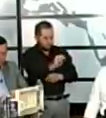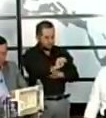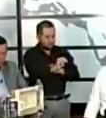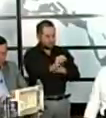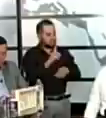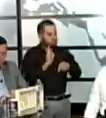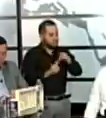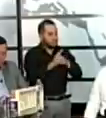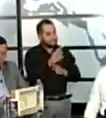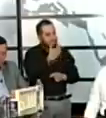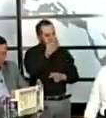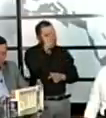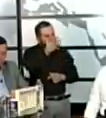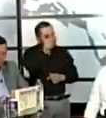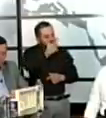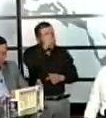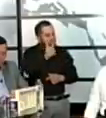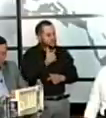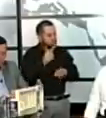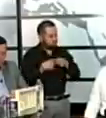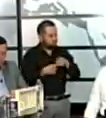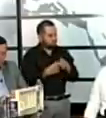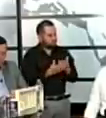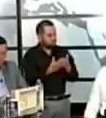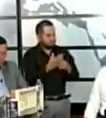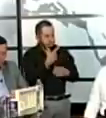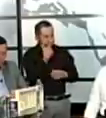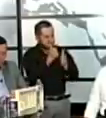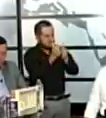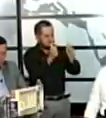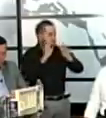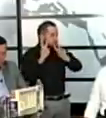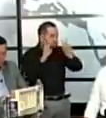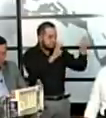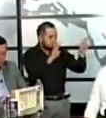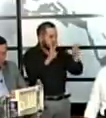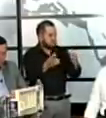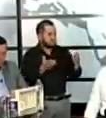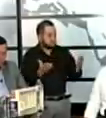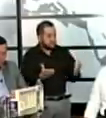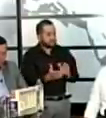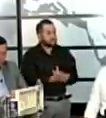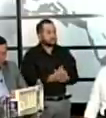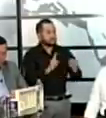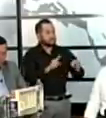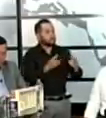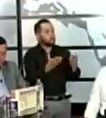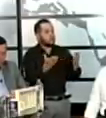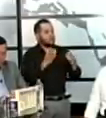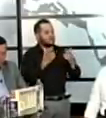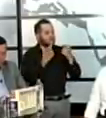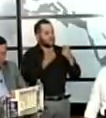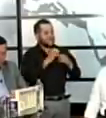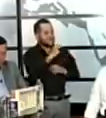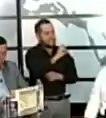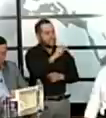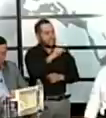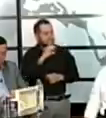perfiles, que son Jimmy Sin Tantos Cuentos Digital, Jimmy Arango, por el canal CNC de